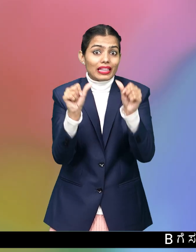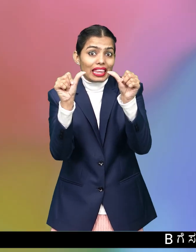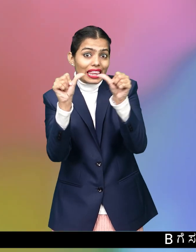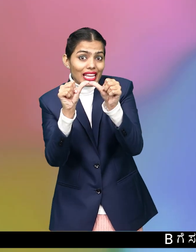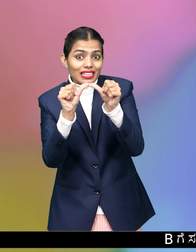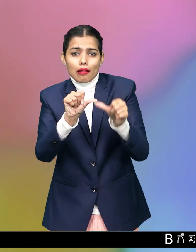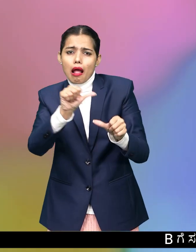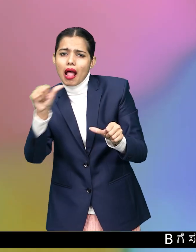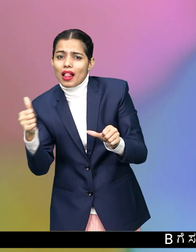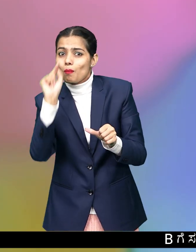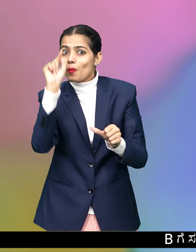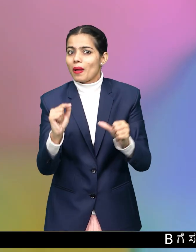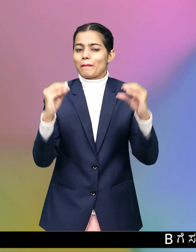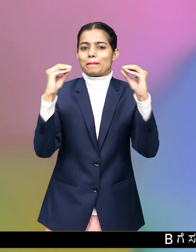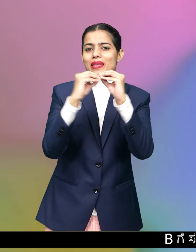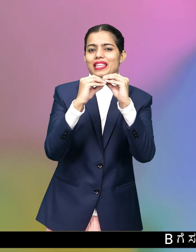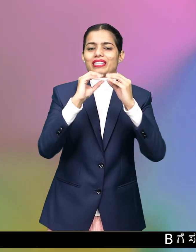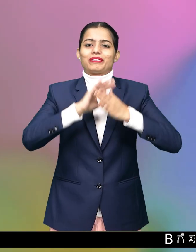ಭಾವಿಸೋಣ.